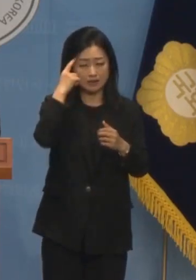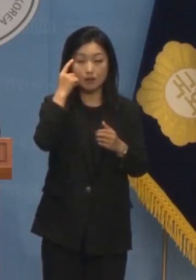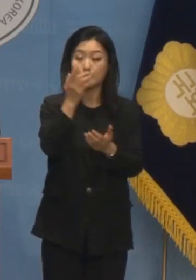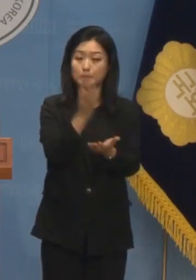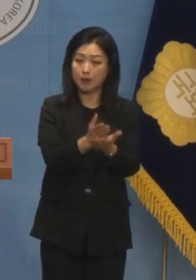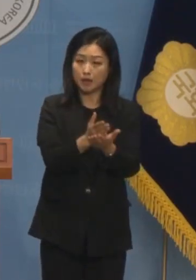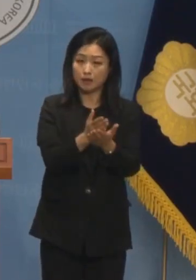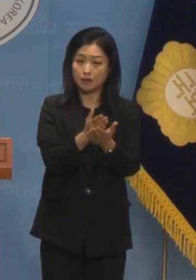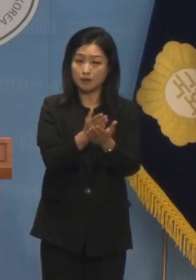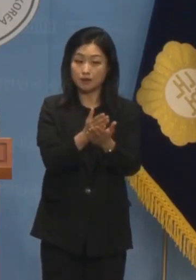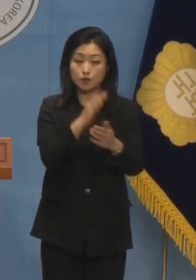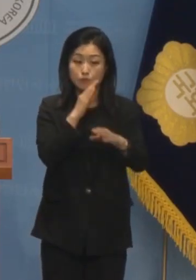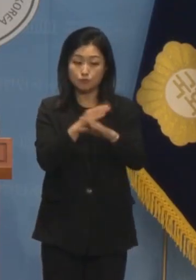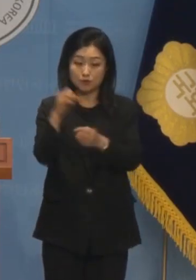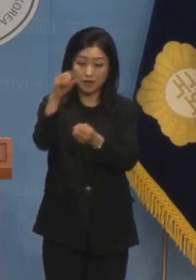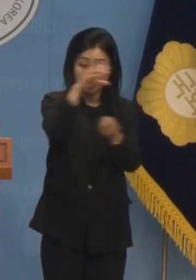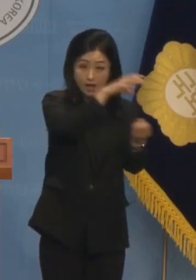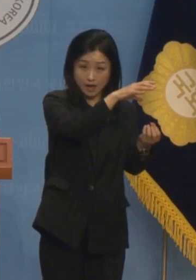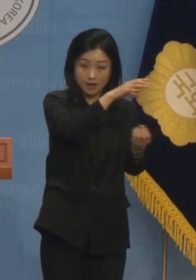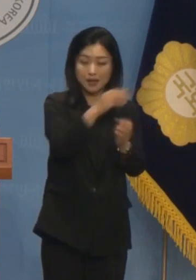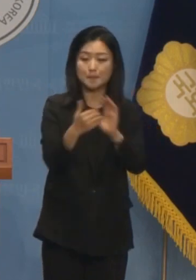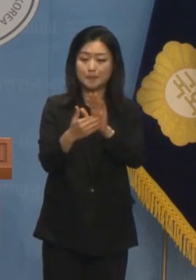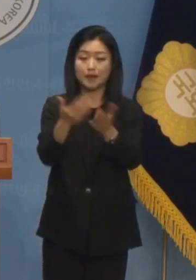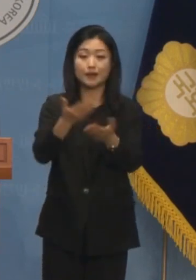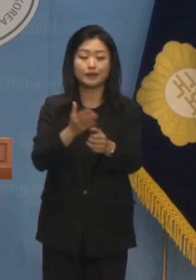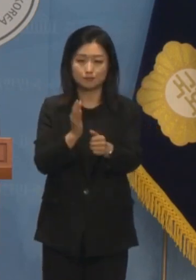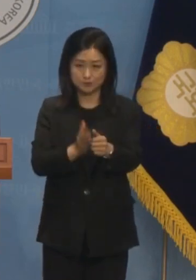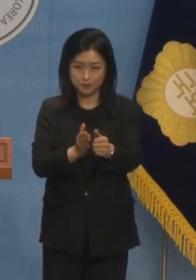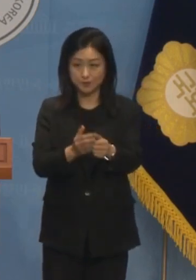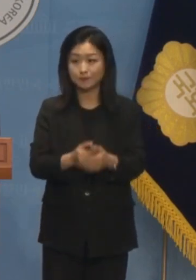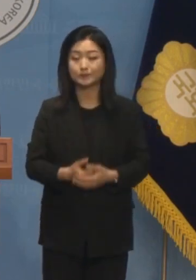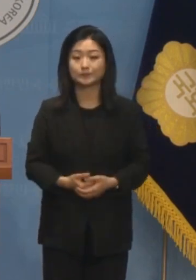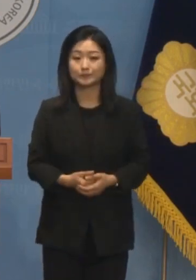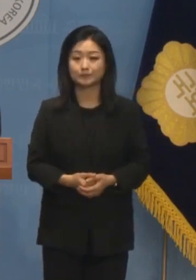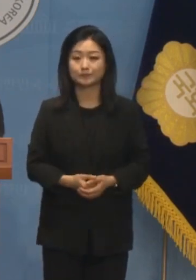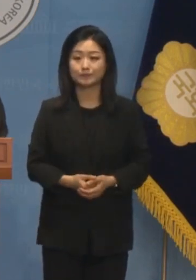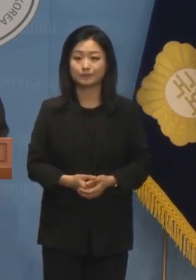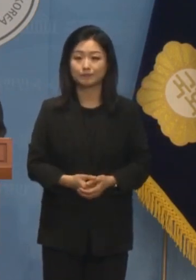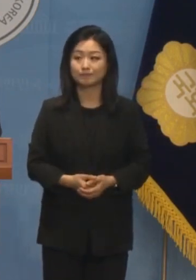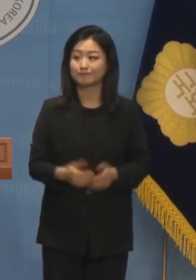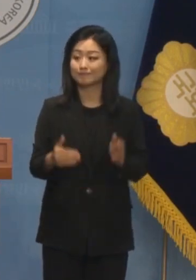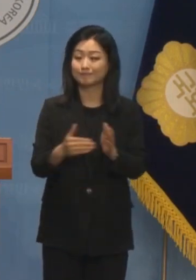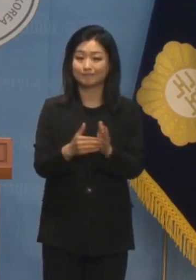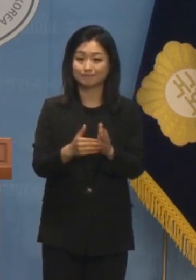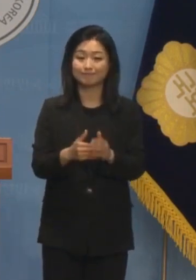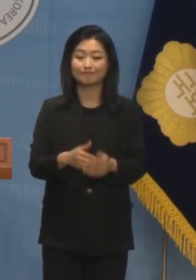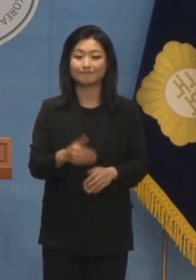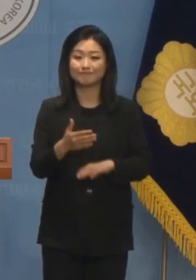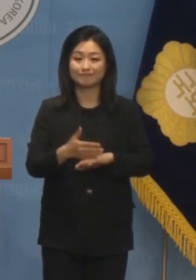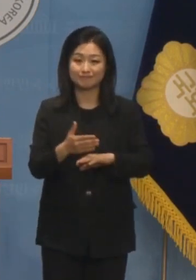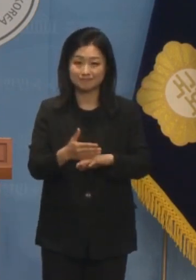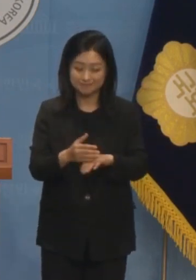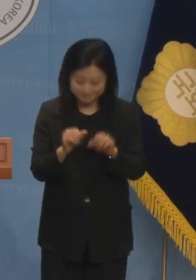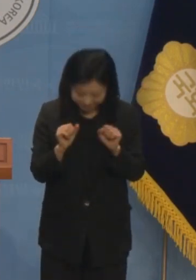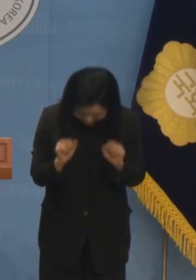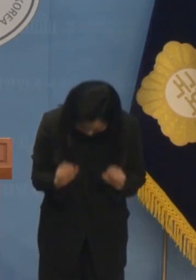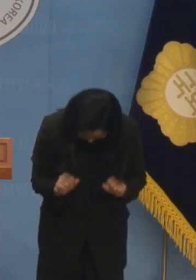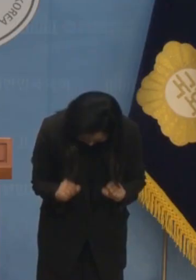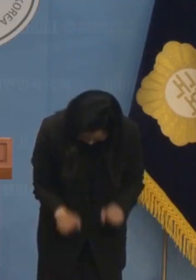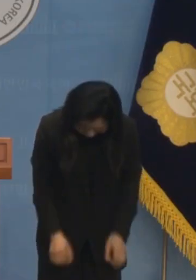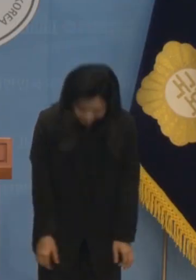대북전단 살포부터 좀 막아보길 바랍니다. 여기까지 하겠습니다. 고맙습니다.